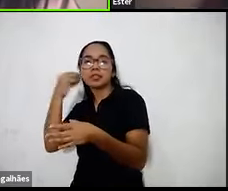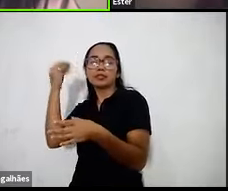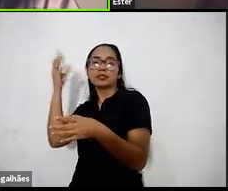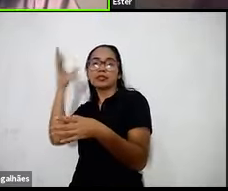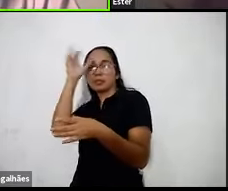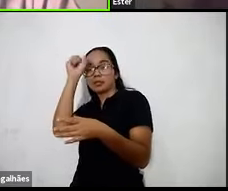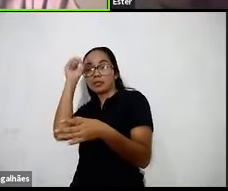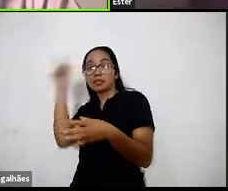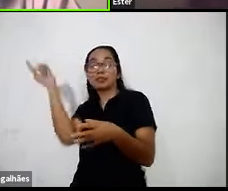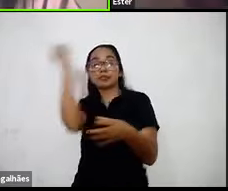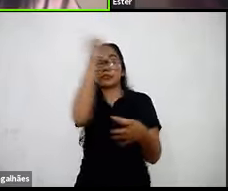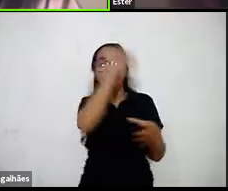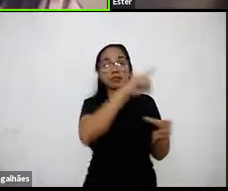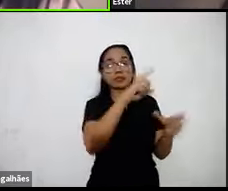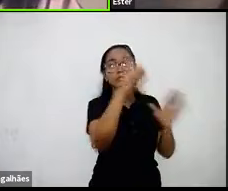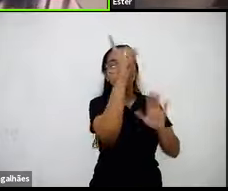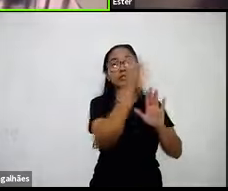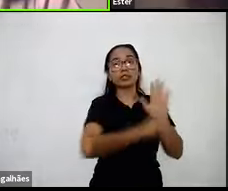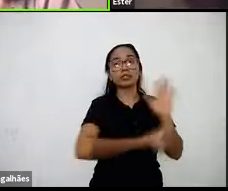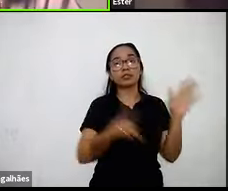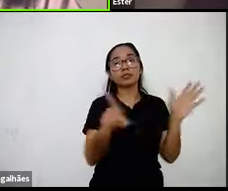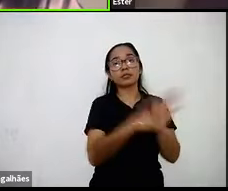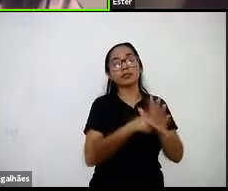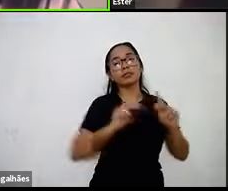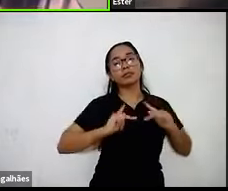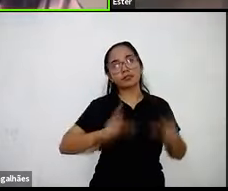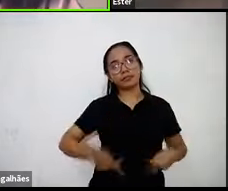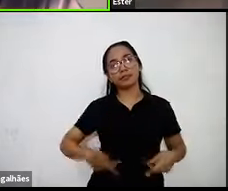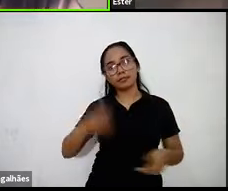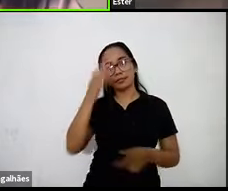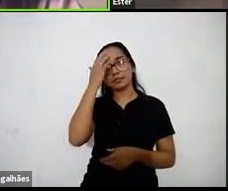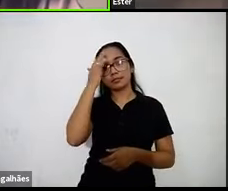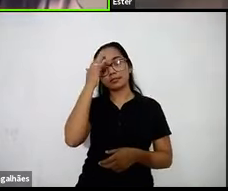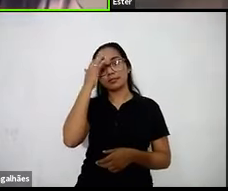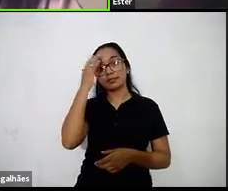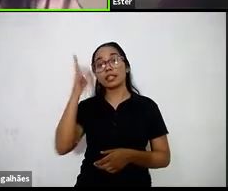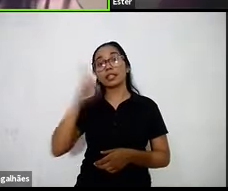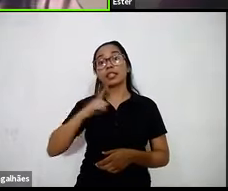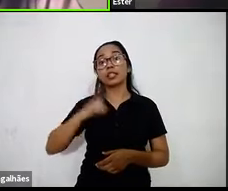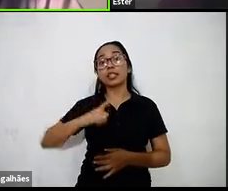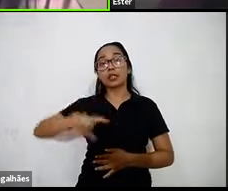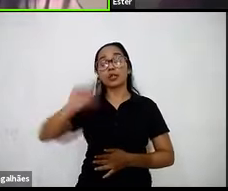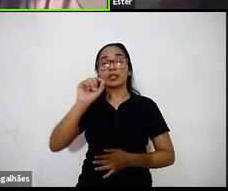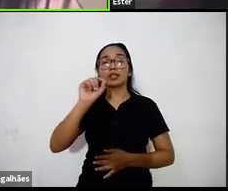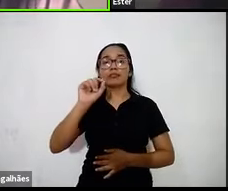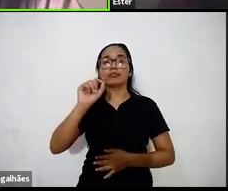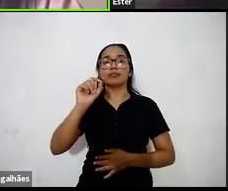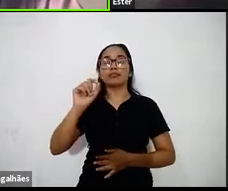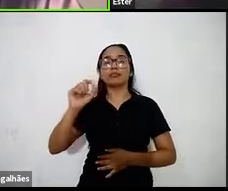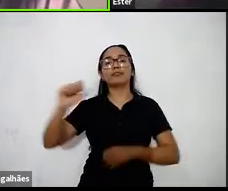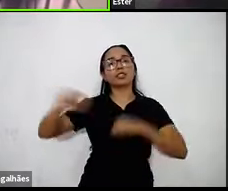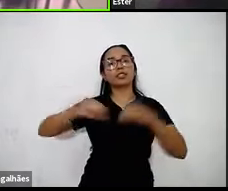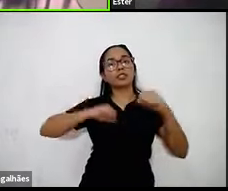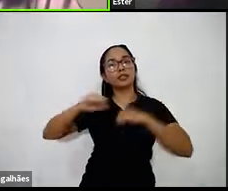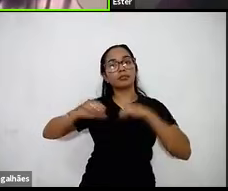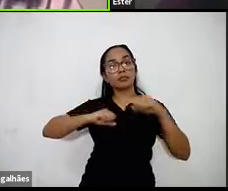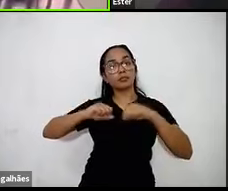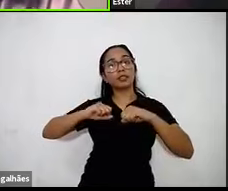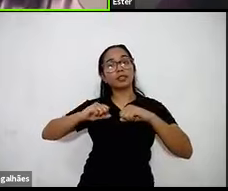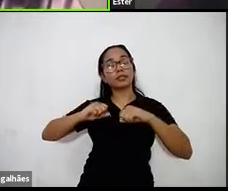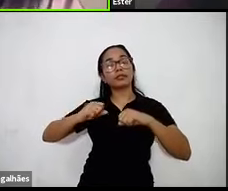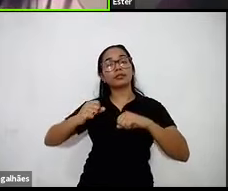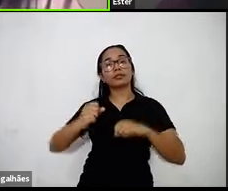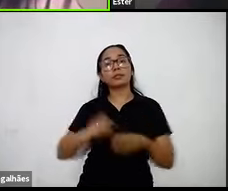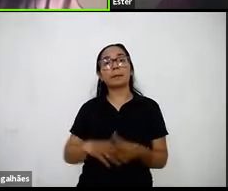o Ramon, ele já tinha dado a dica aqui de que nós vamos ter mais um outro debate do setorial de saúde. O Rafael